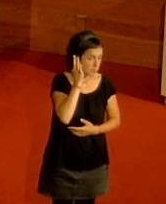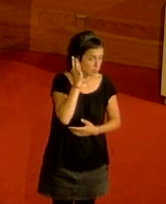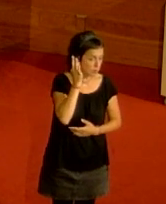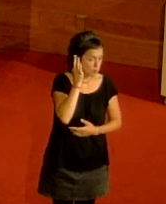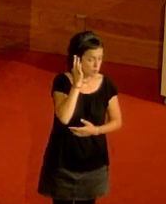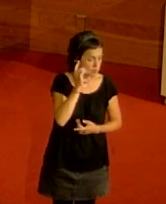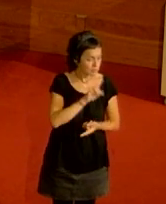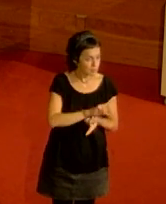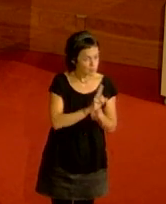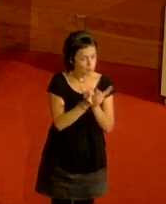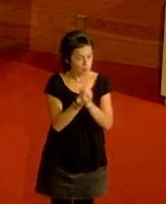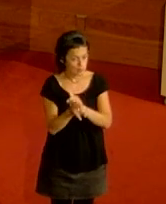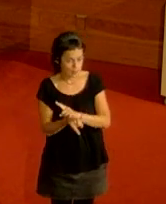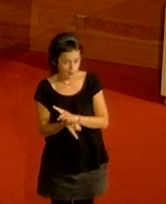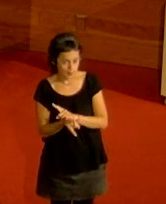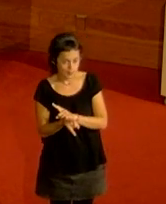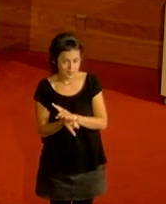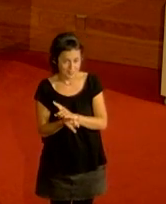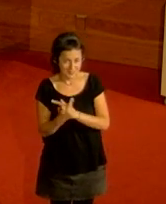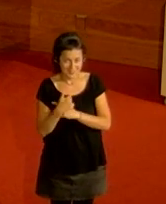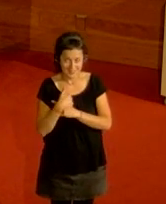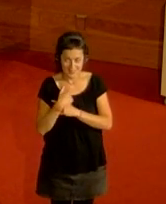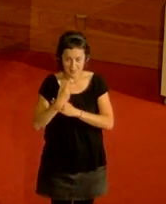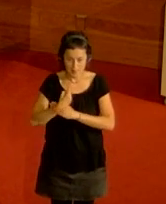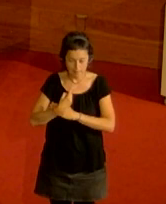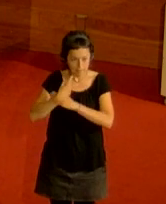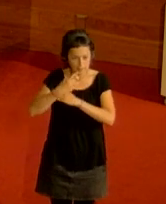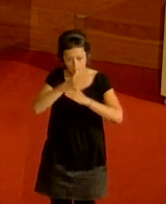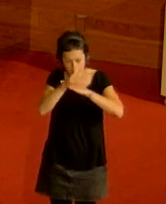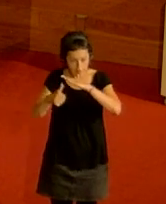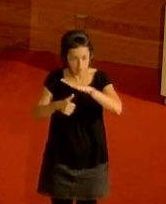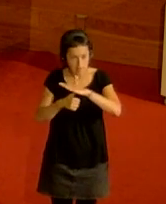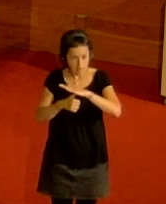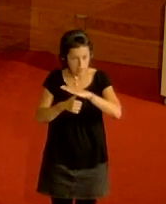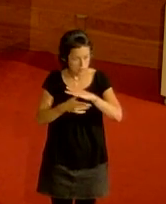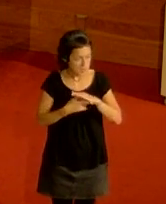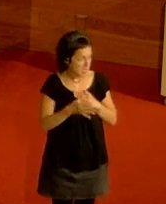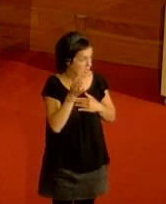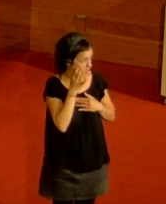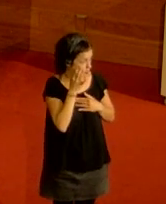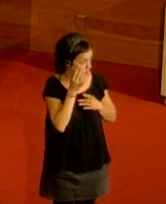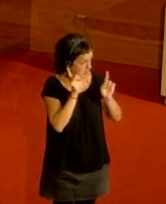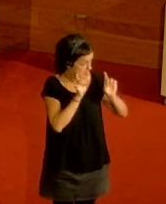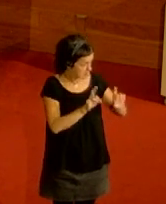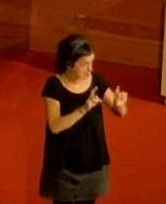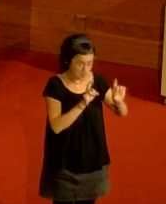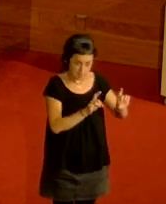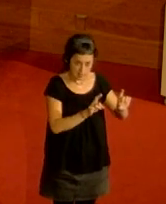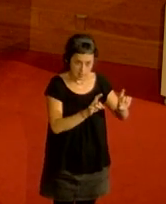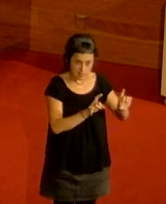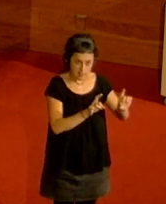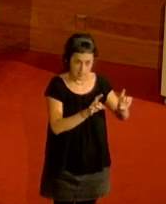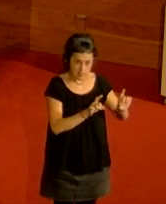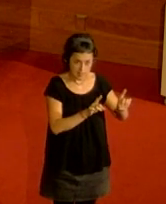mantenedoras de su propia subordinación es decir proyectar en las mujeres hasta hace muy poco proyectaba en ellas que fueran las